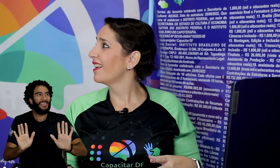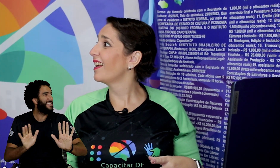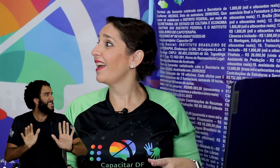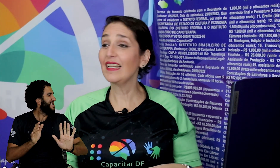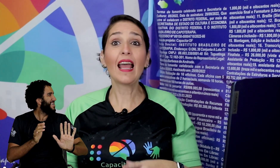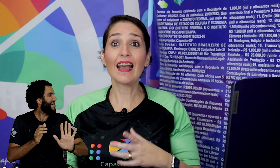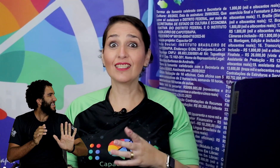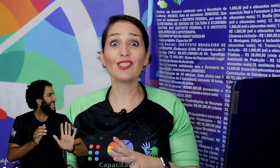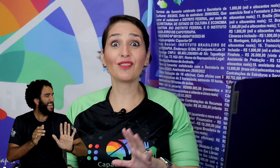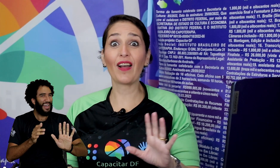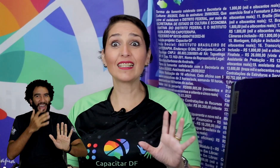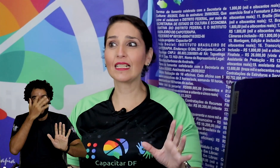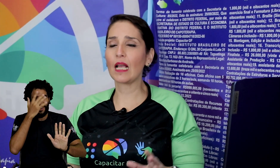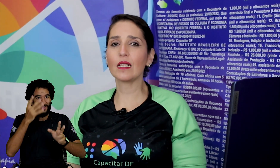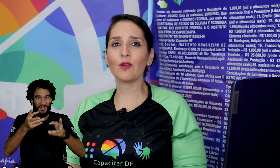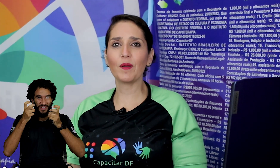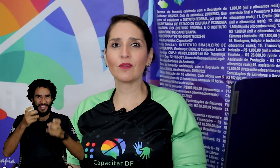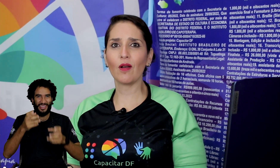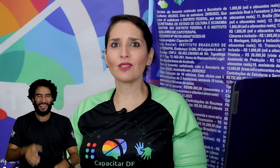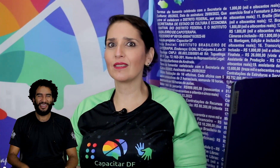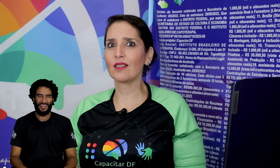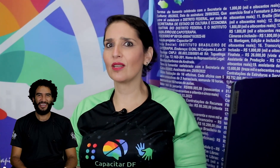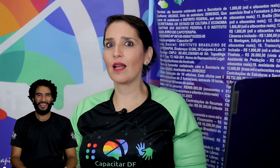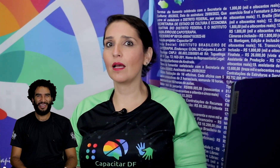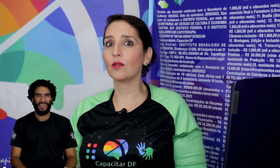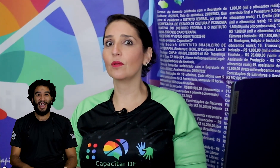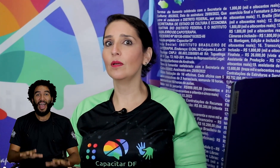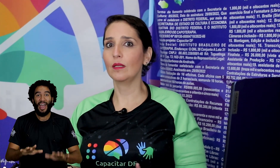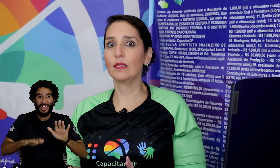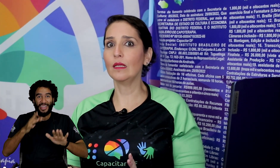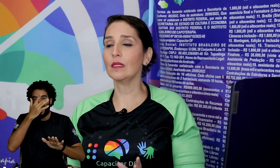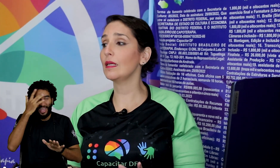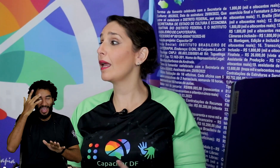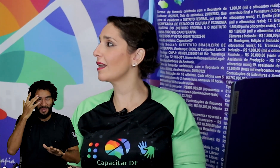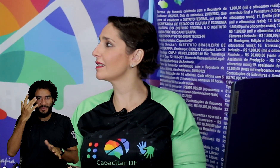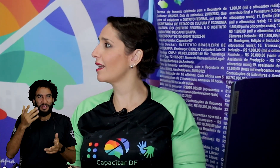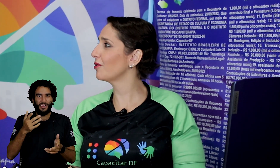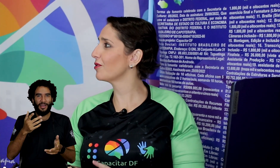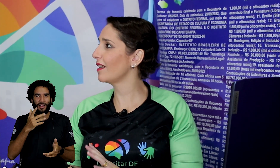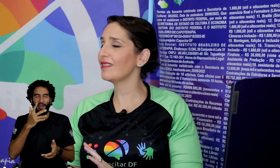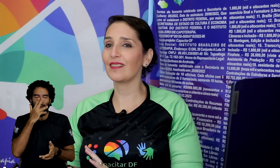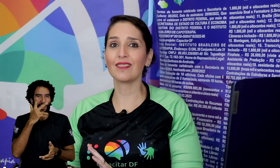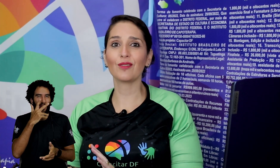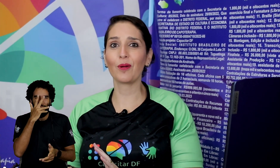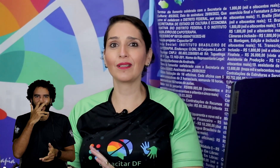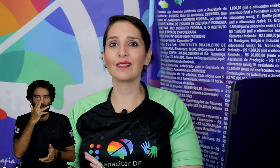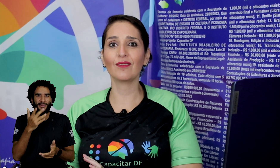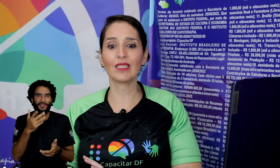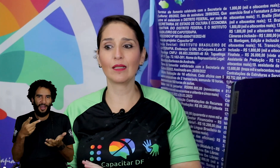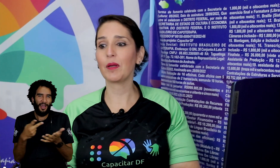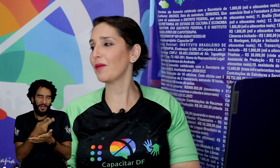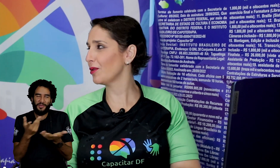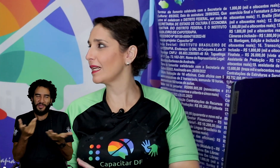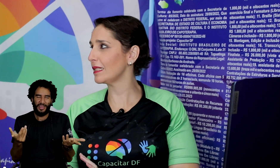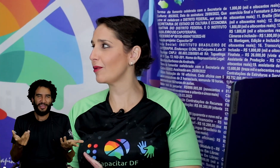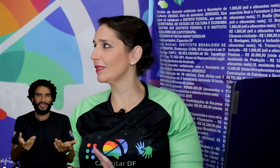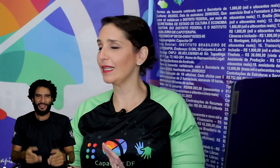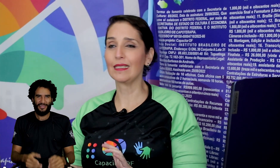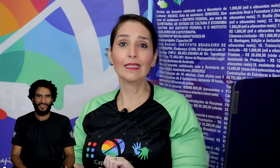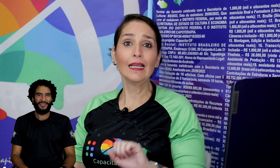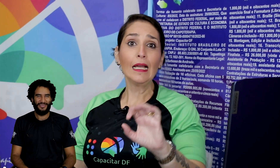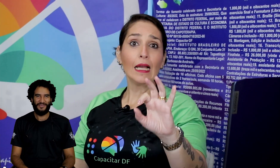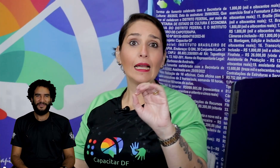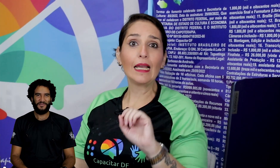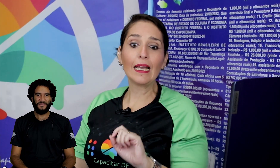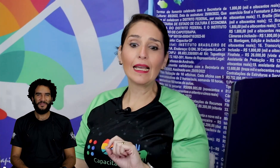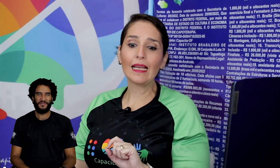fiz? A gente faz as caras do pessoal, acha exagerado. E assim, é engraçado, eu não sei se isso acontece com você também, com certeza acontece.